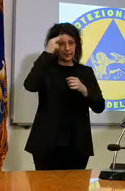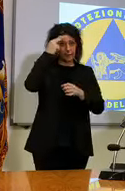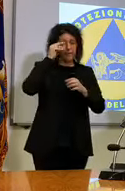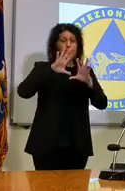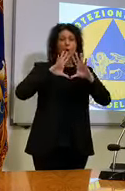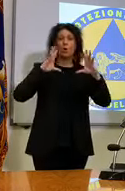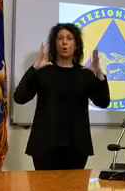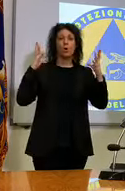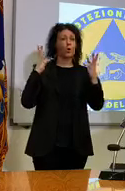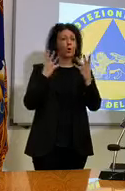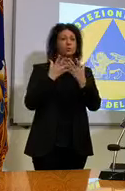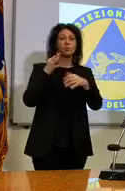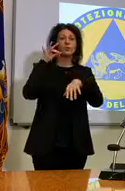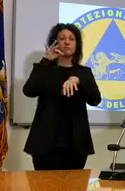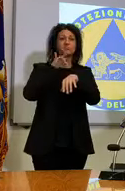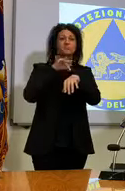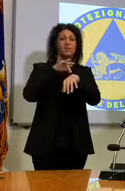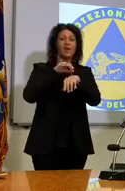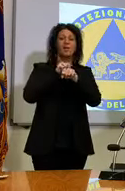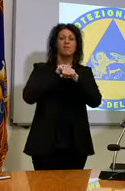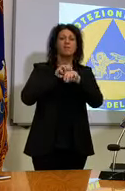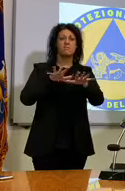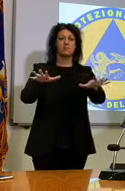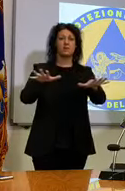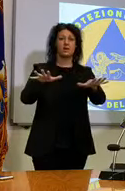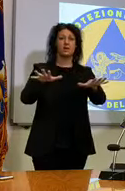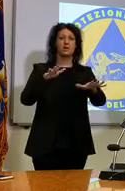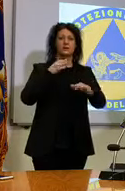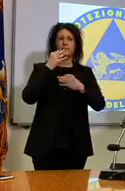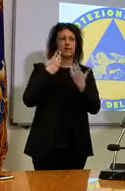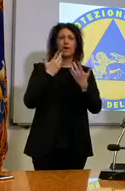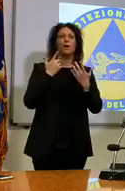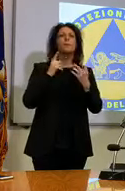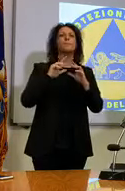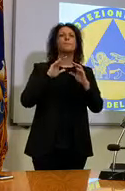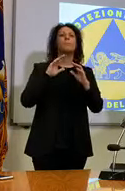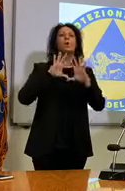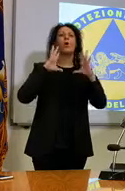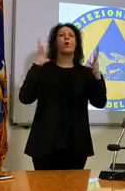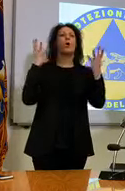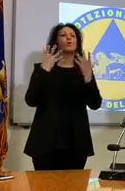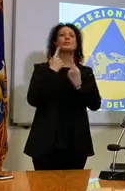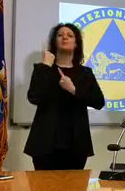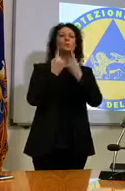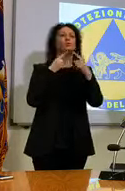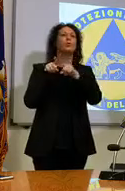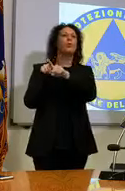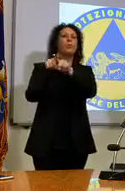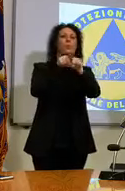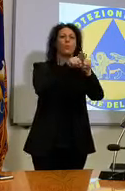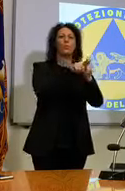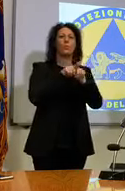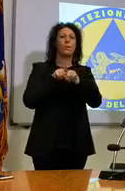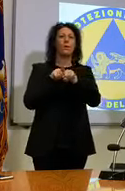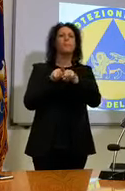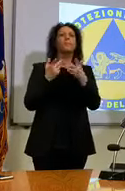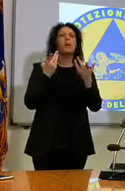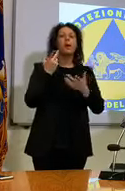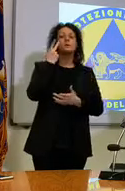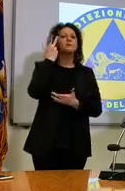pandemia. Perché comunque se è vero che tutti siamo nella stessa condizione, è altrettanto vero che alcuni sono molto più